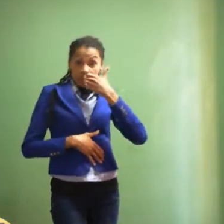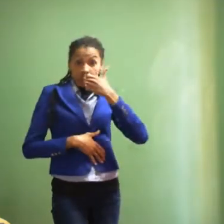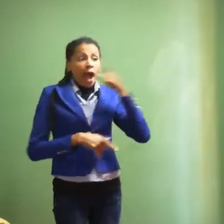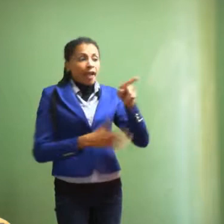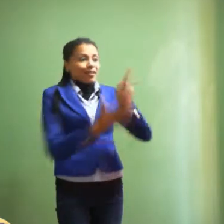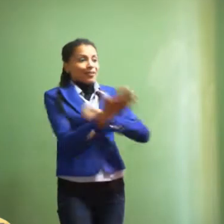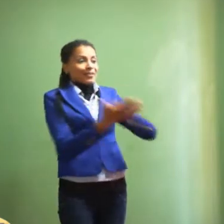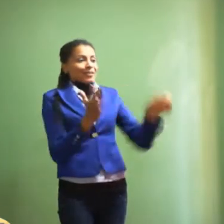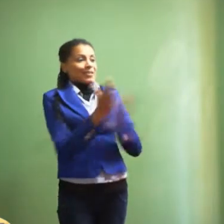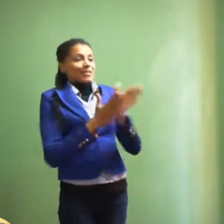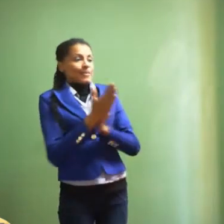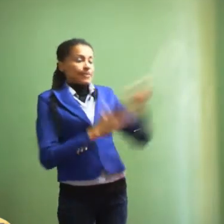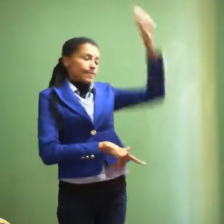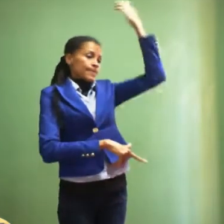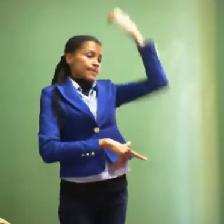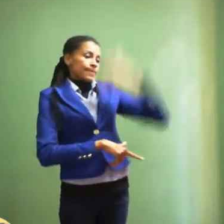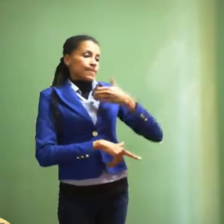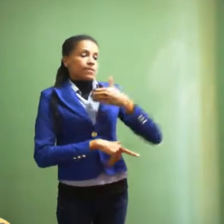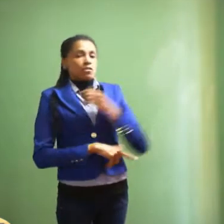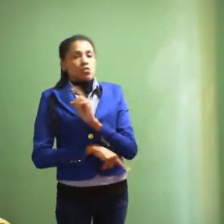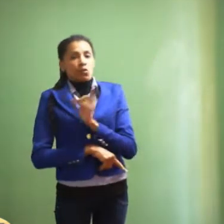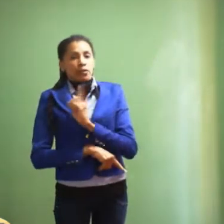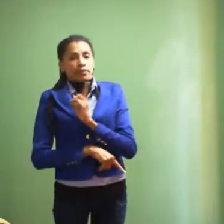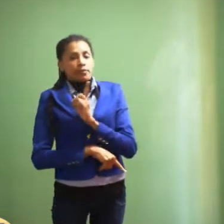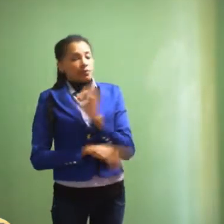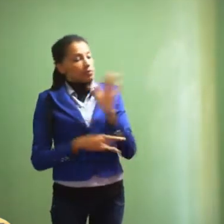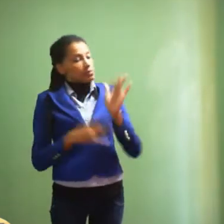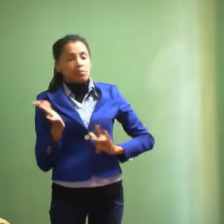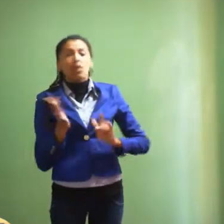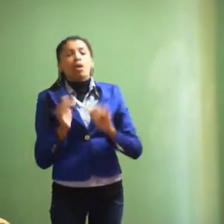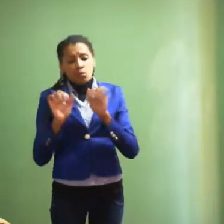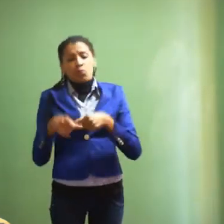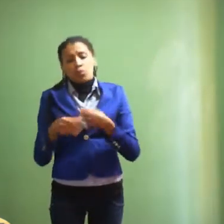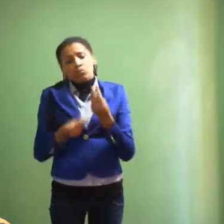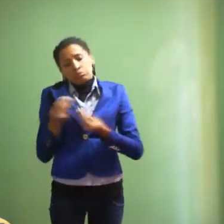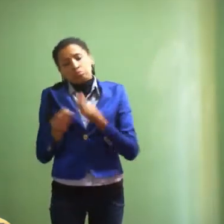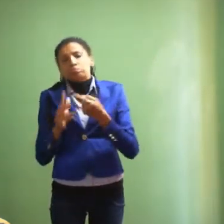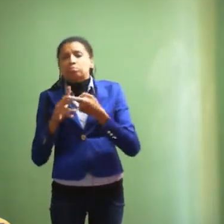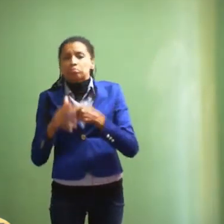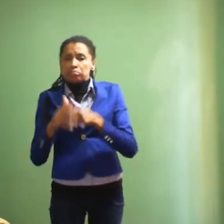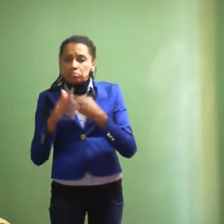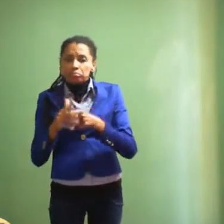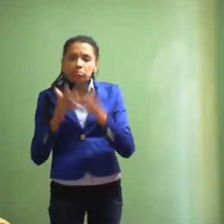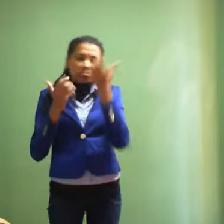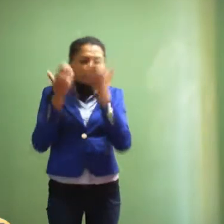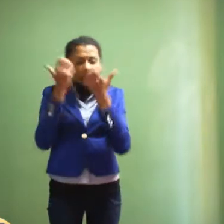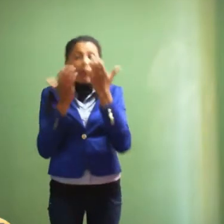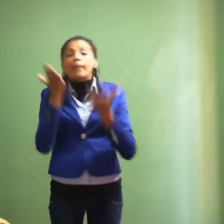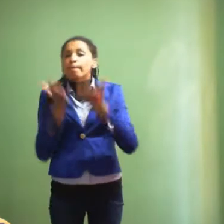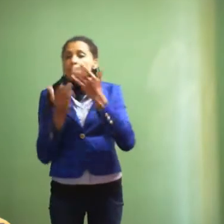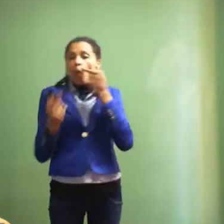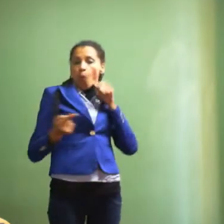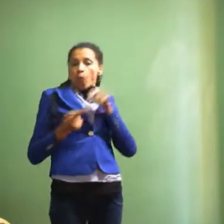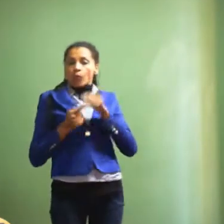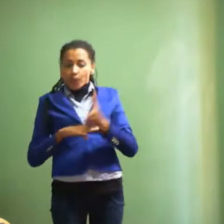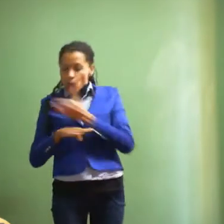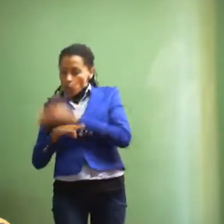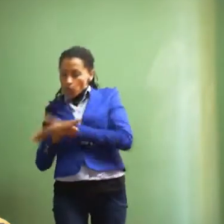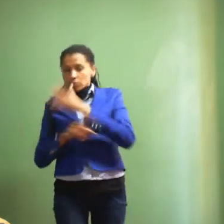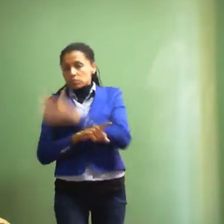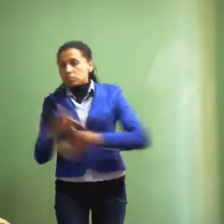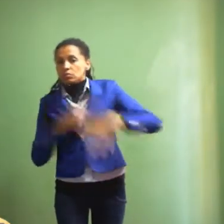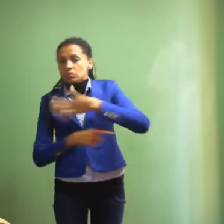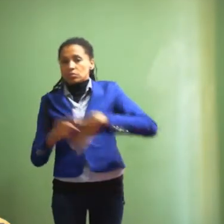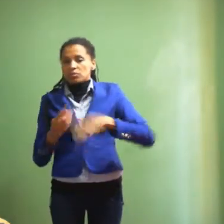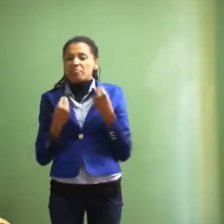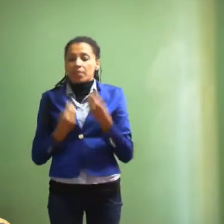es el propósito, la lengua escrita no está para evaluar. Sí se pueden hacer talleres evaluativos con un proceso muy claro también